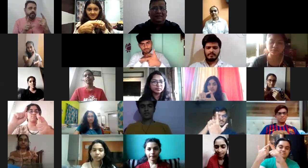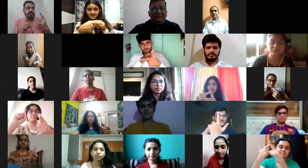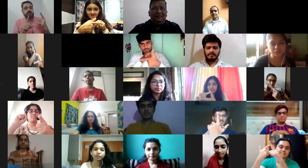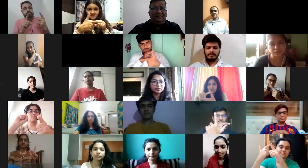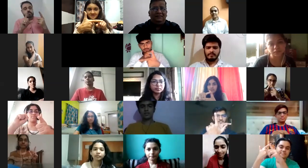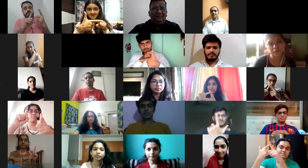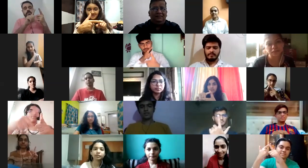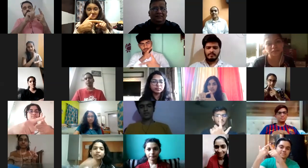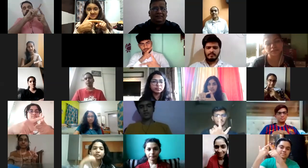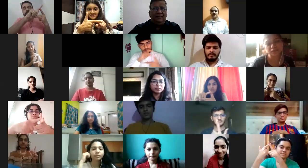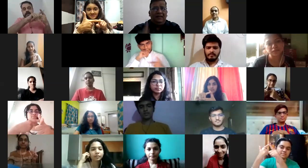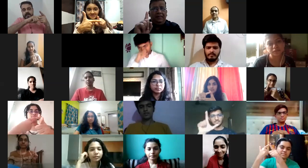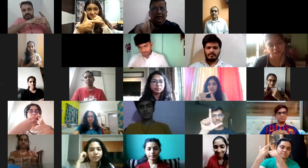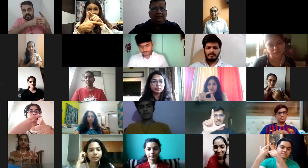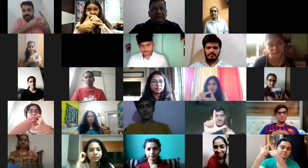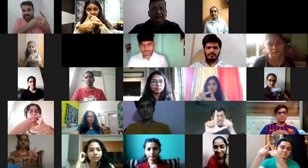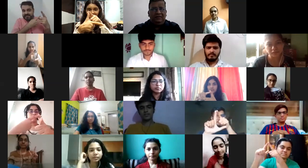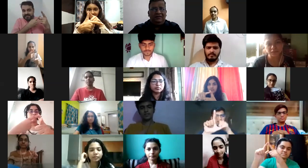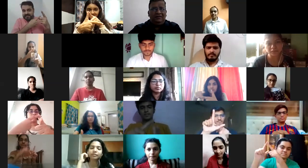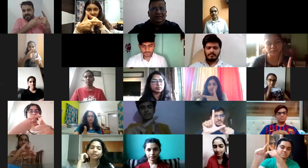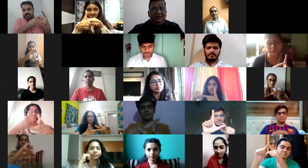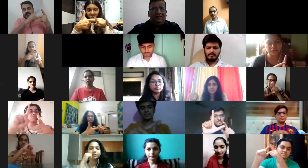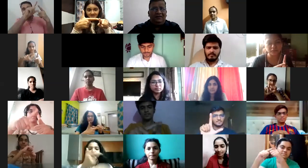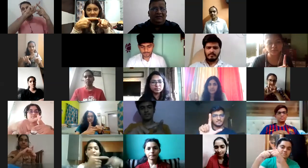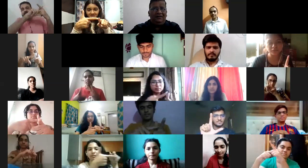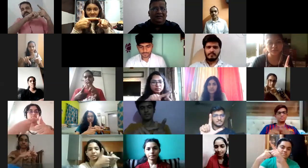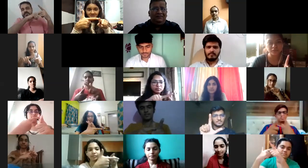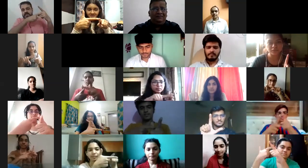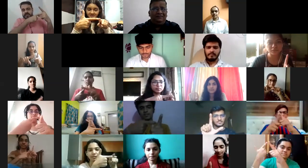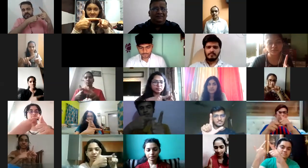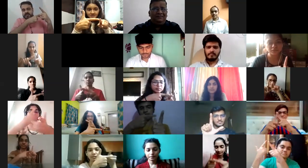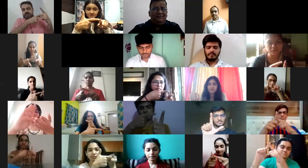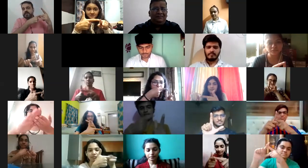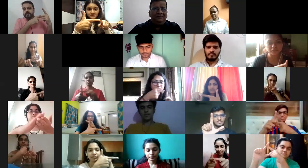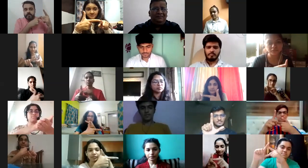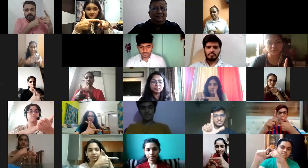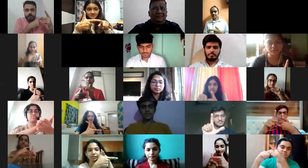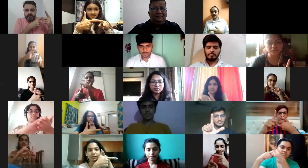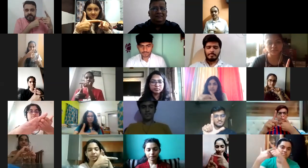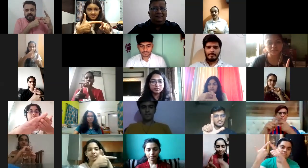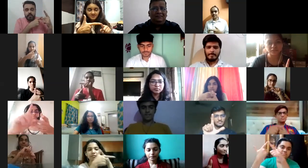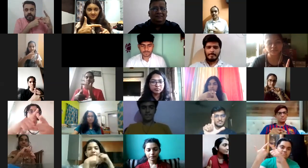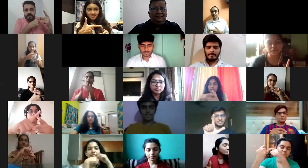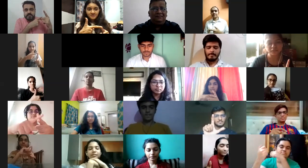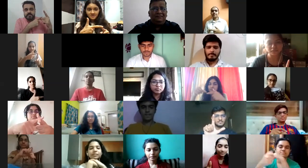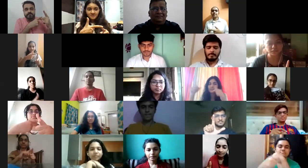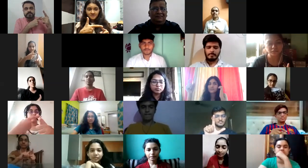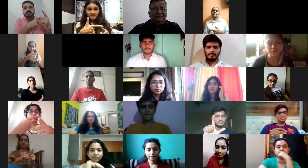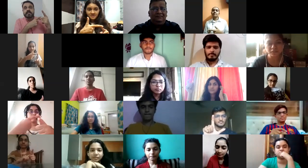हैं कि हमको इसको एक ही बार करना है. J. This is J. If you do it more than once, it